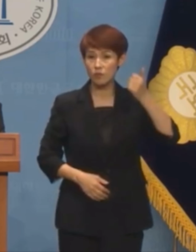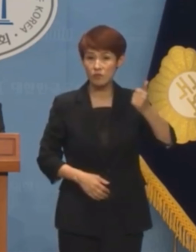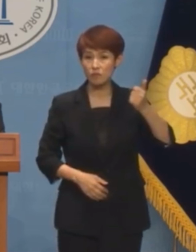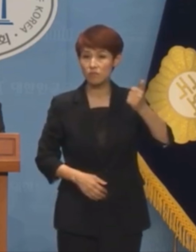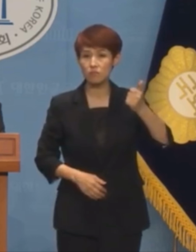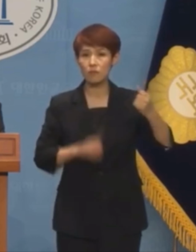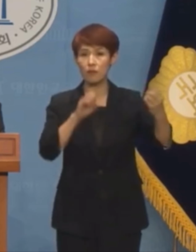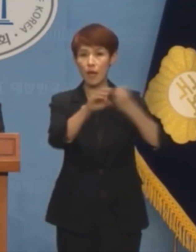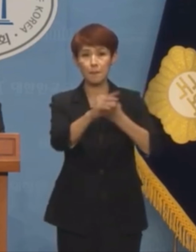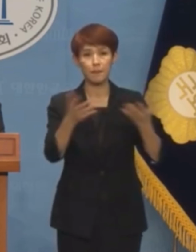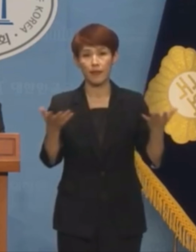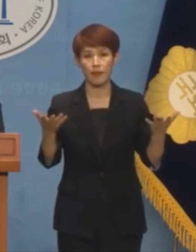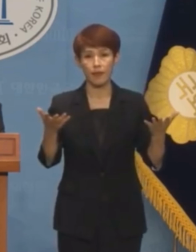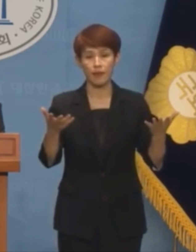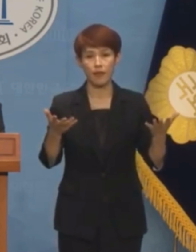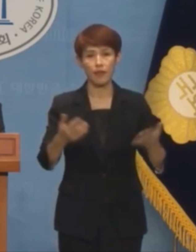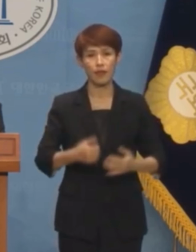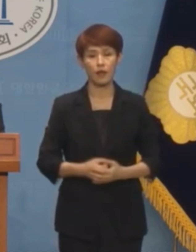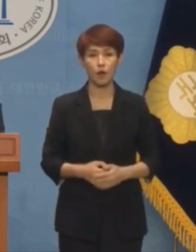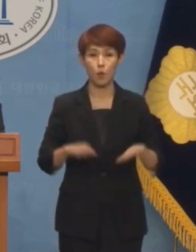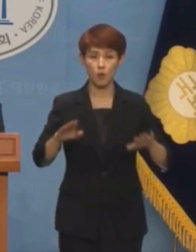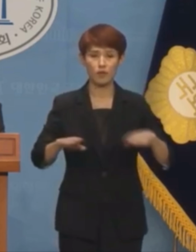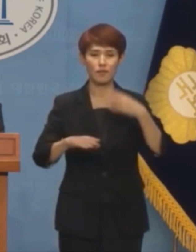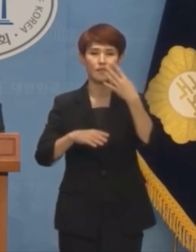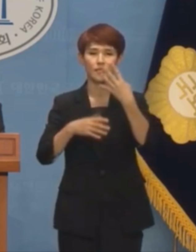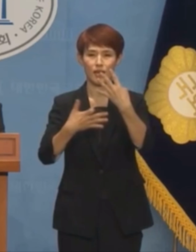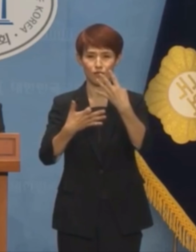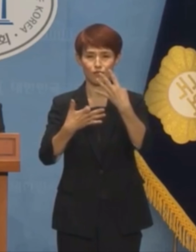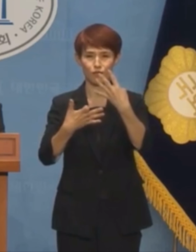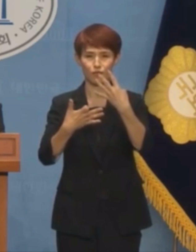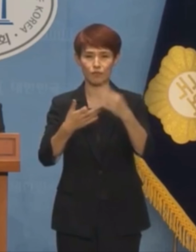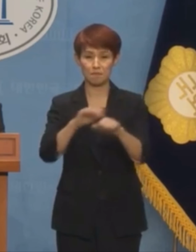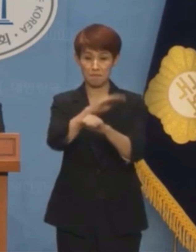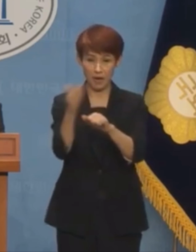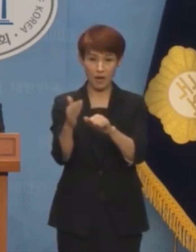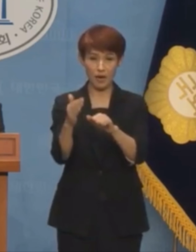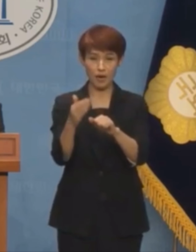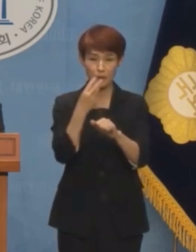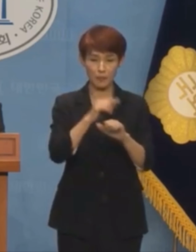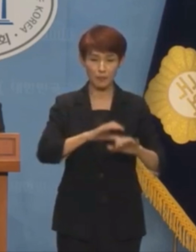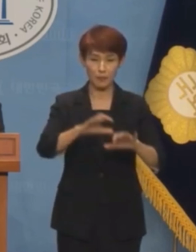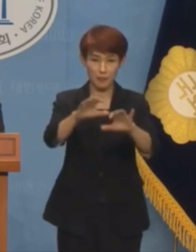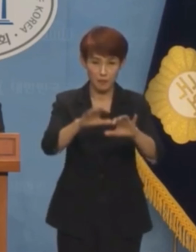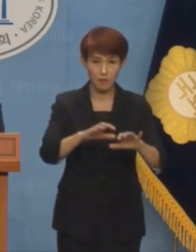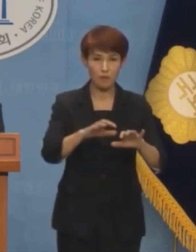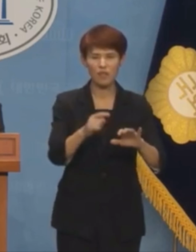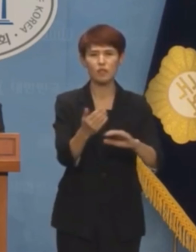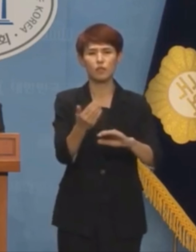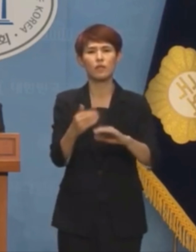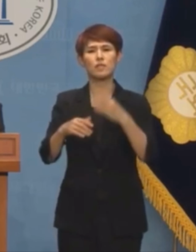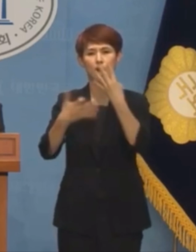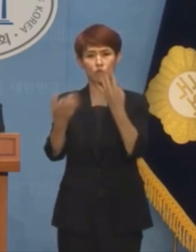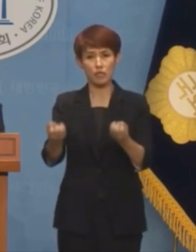아직까지 응답이 없습니다 오늘 419 참배 행사가 윤 대통령과 조대표의 첫 만남일